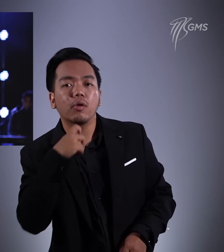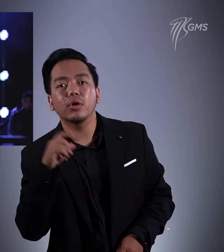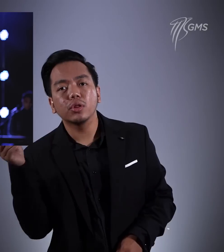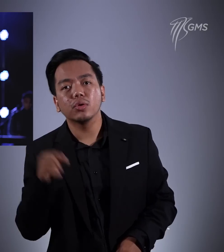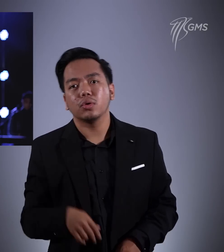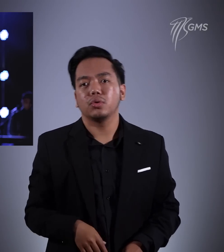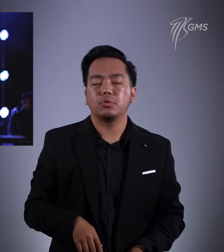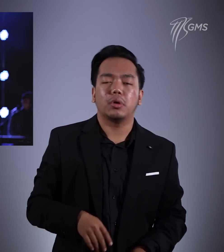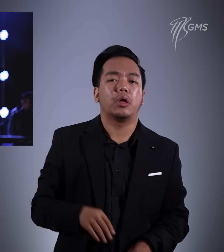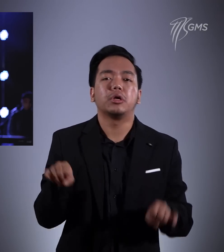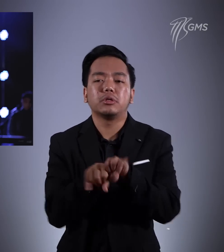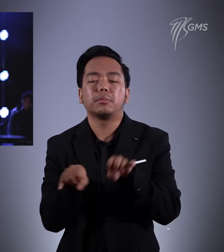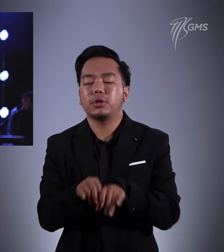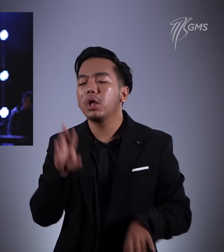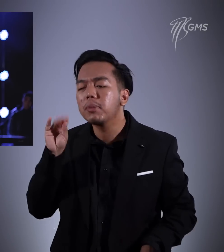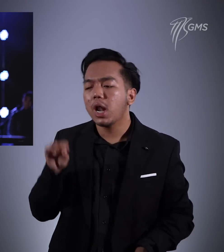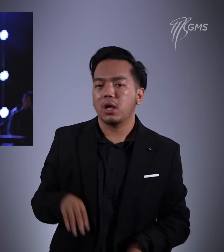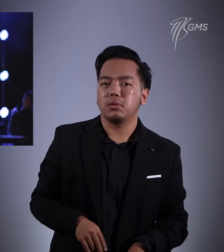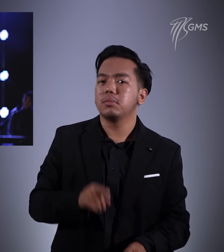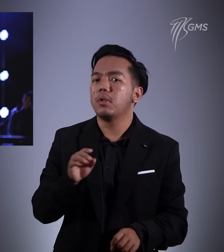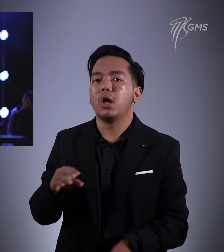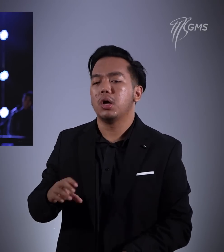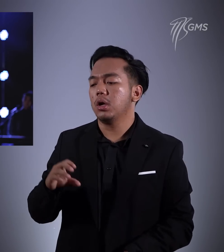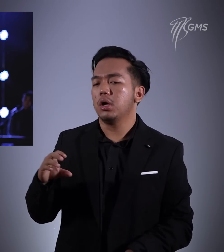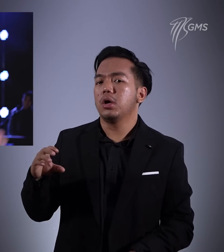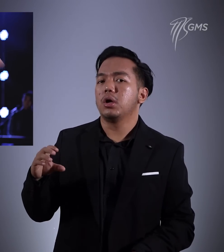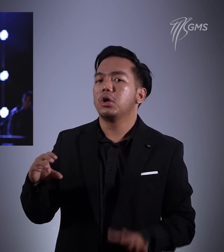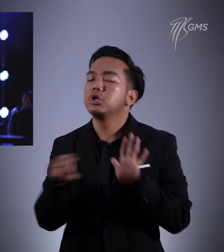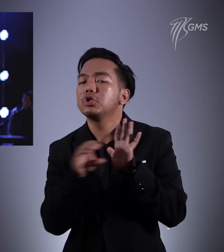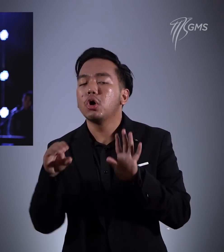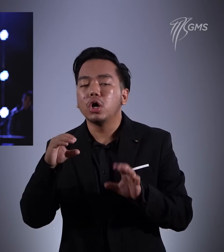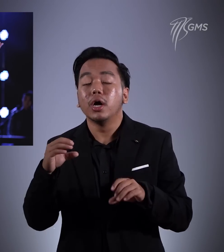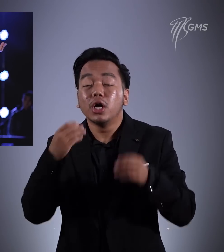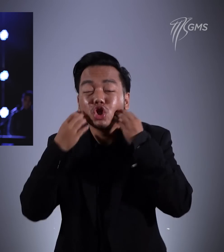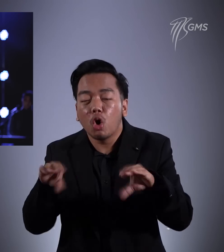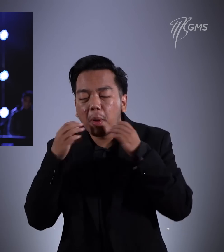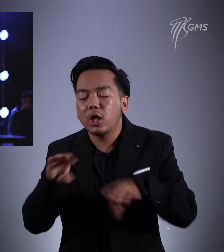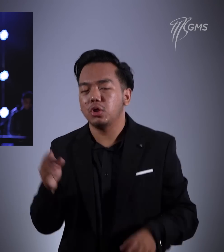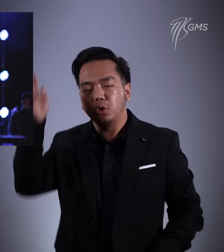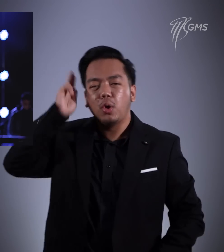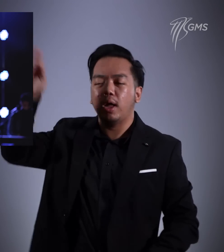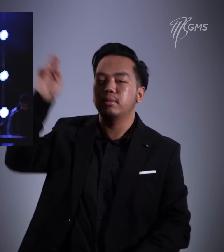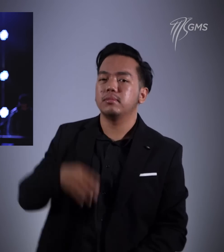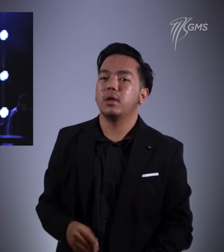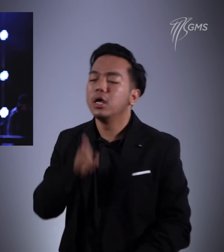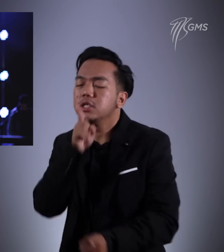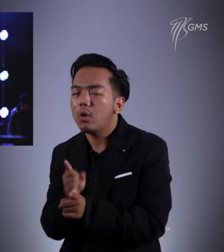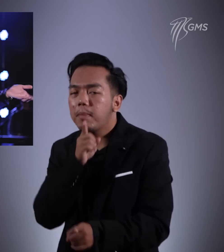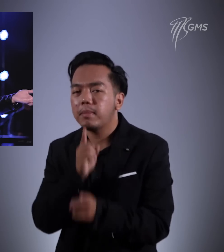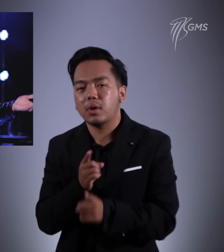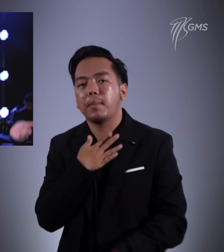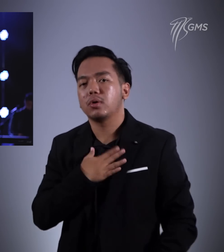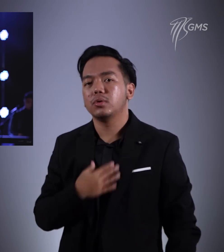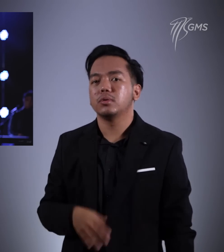Ayo, coba Tuhan, jawab aku. Ya, bukankah engkau berkata begini, bukankah ini karaktermu, kenapa kau